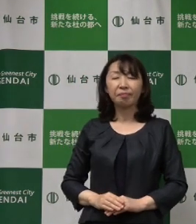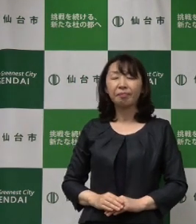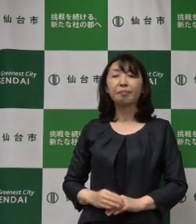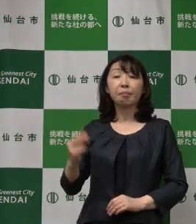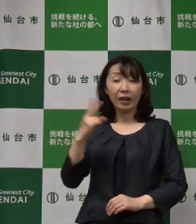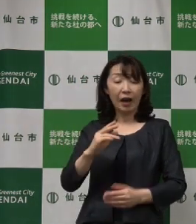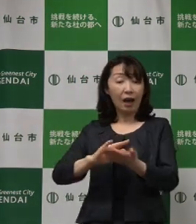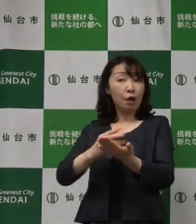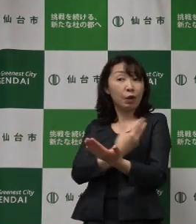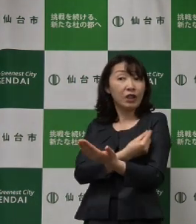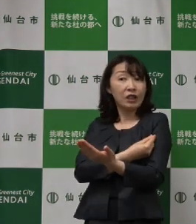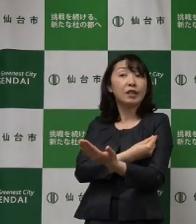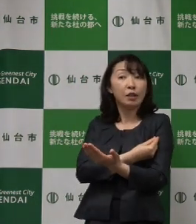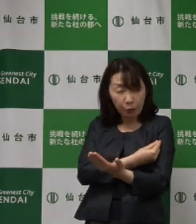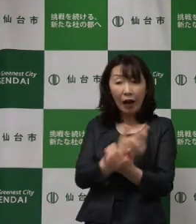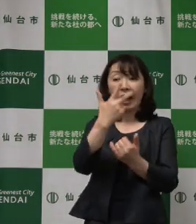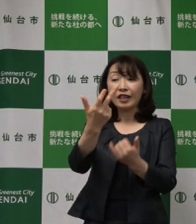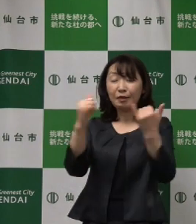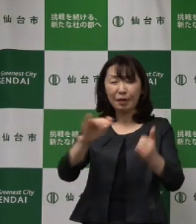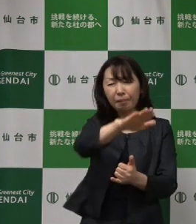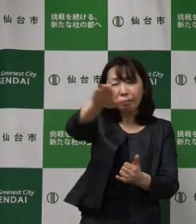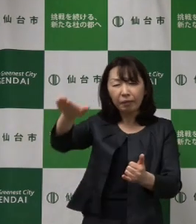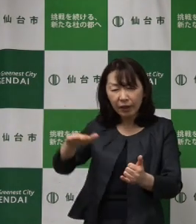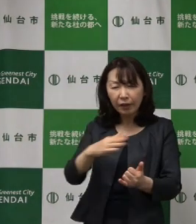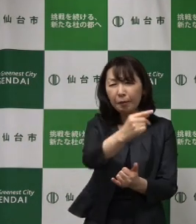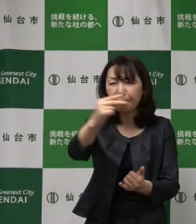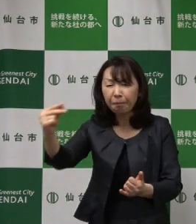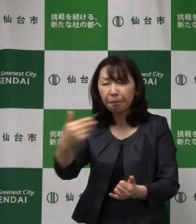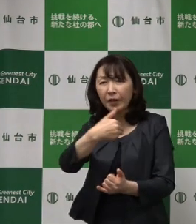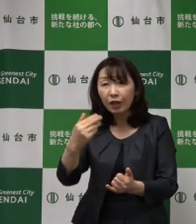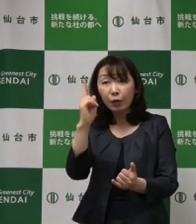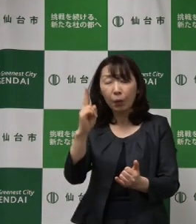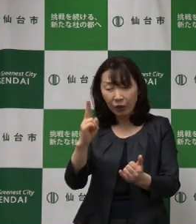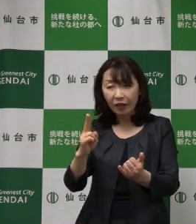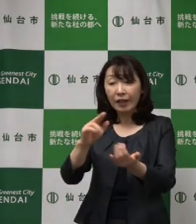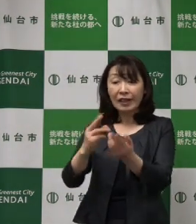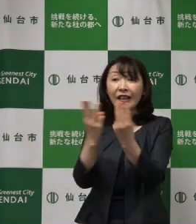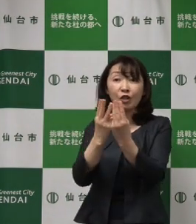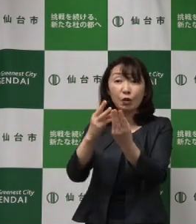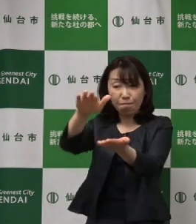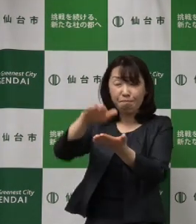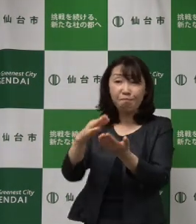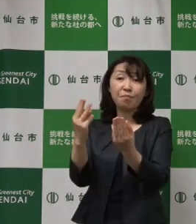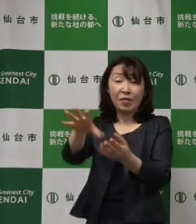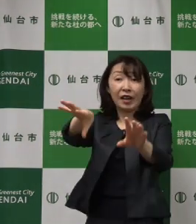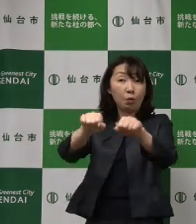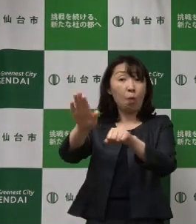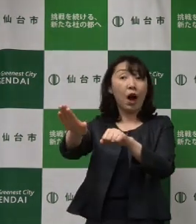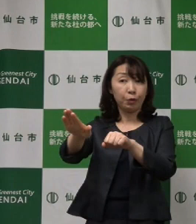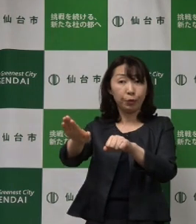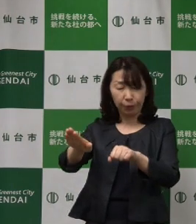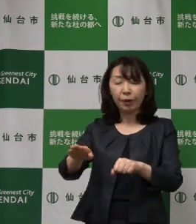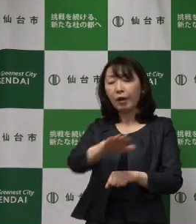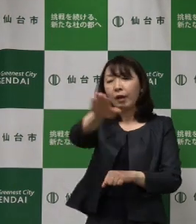ては皆さんに十分行き渡る量を確保しておりますのでこれも合わせてご安心いただいた上で